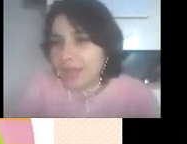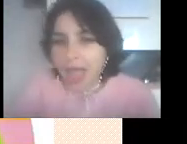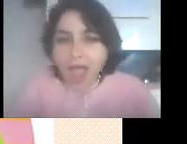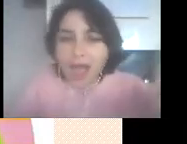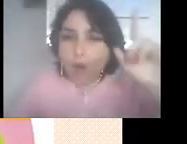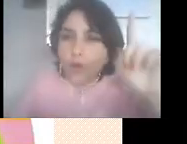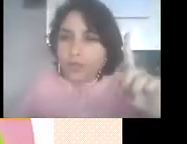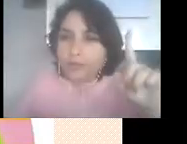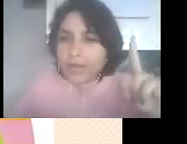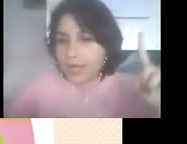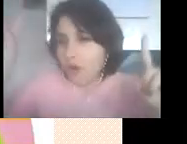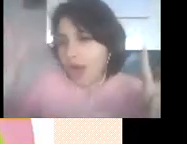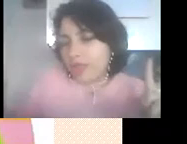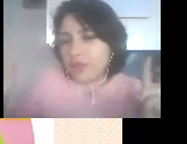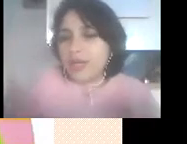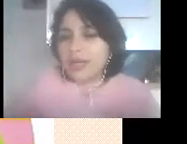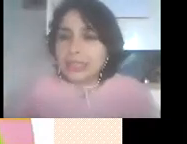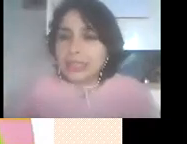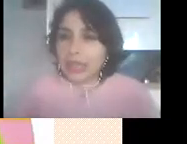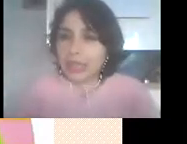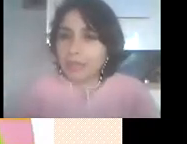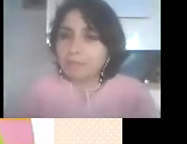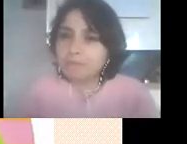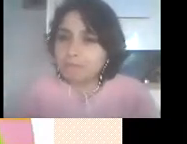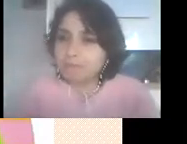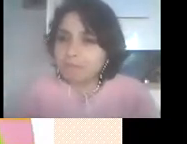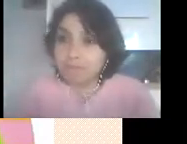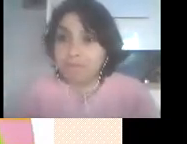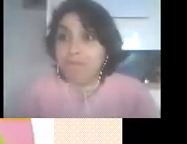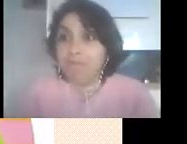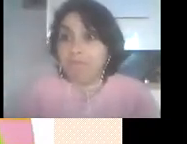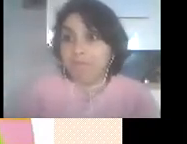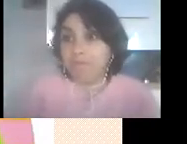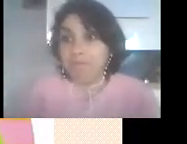hawaianas? ¿A la 1 de frágil o a la 2 de resistente?